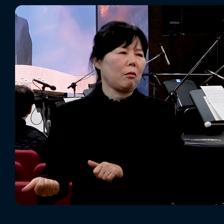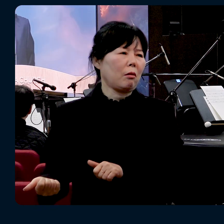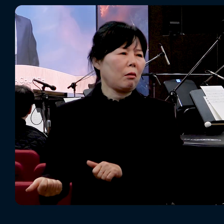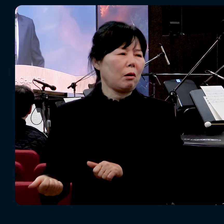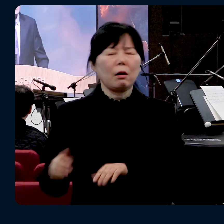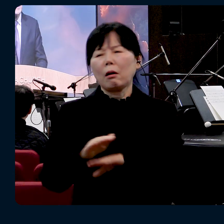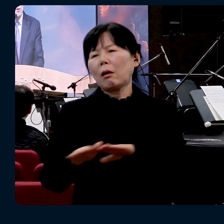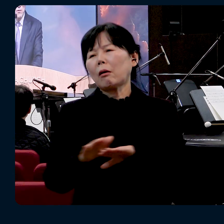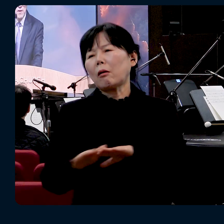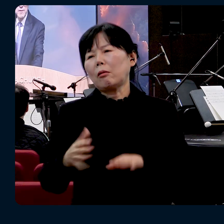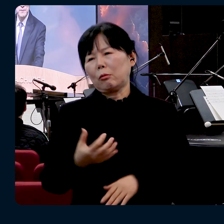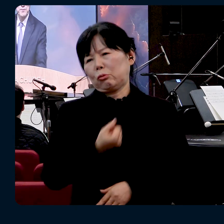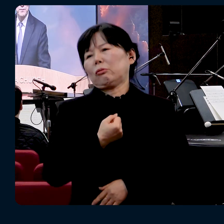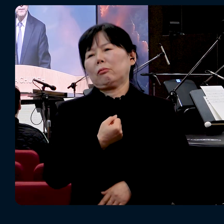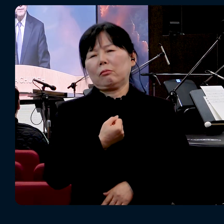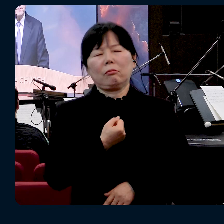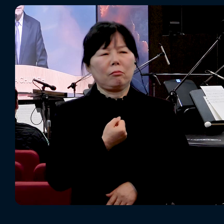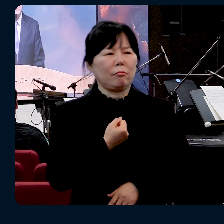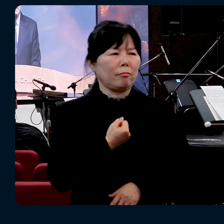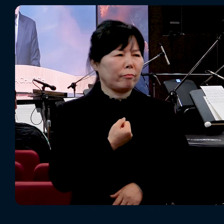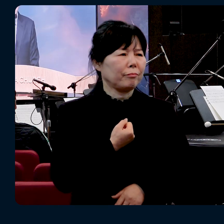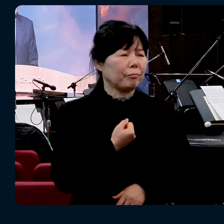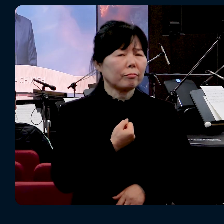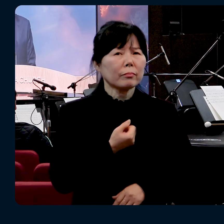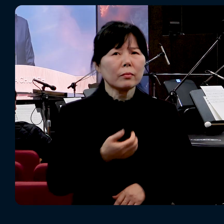헤어나올 수 없는 충격이었어요. 자, 그런데